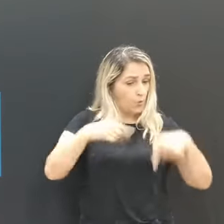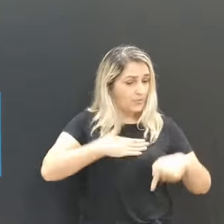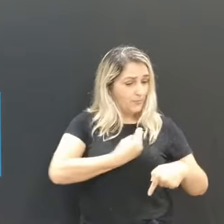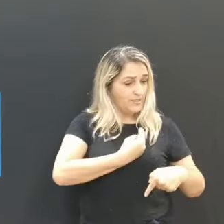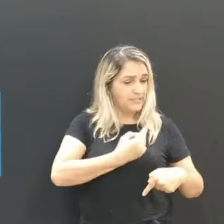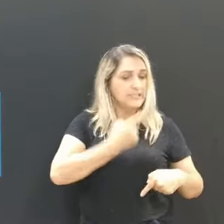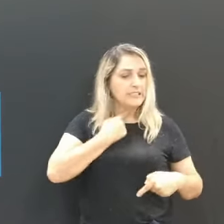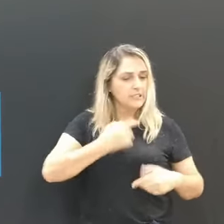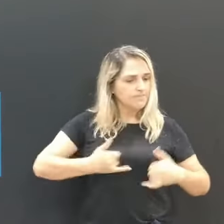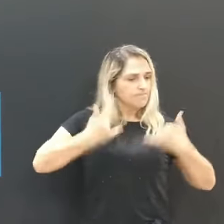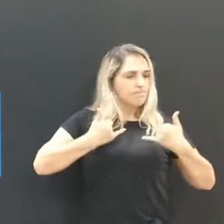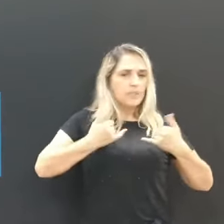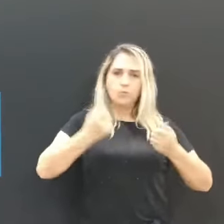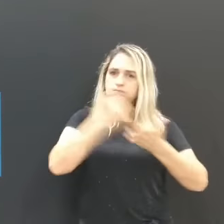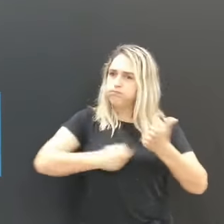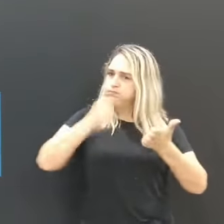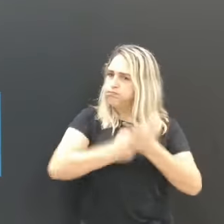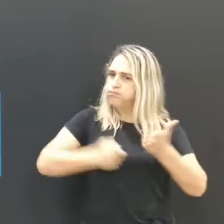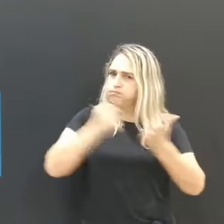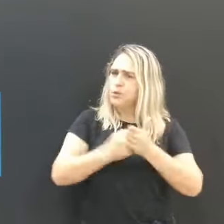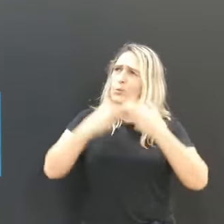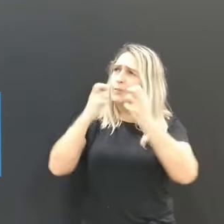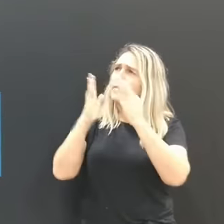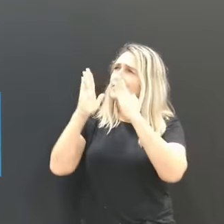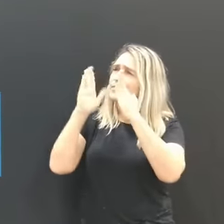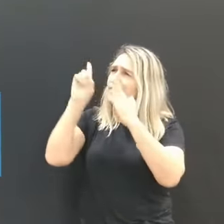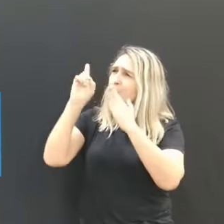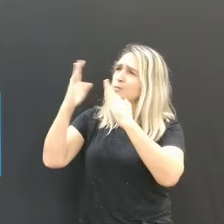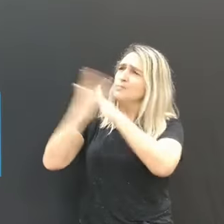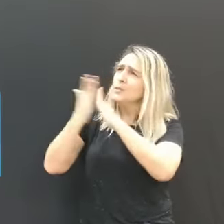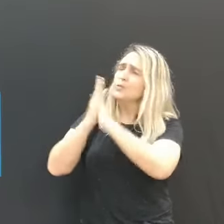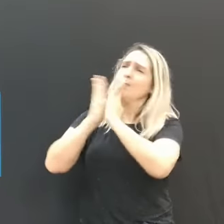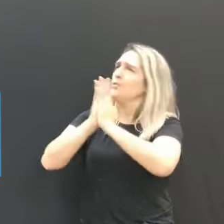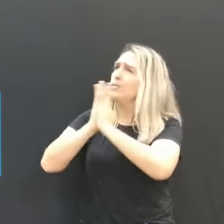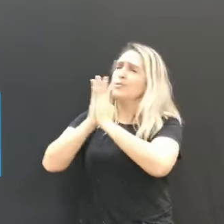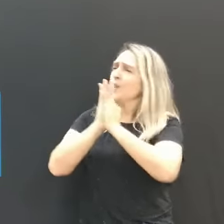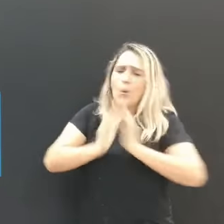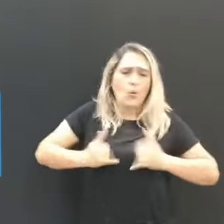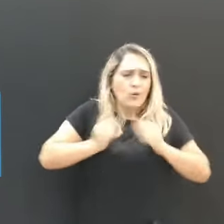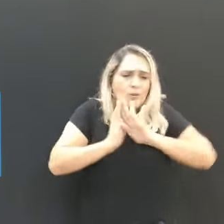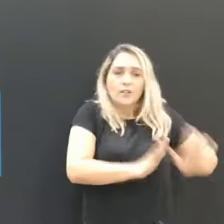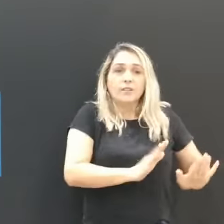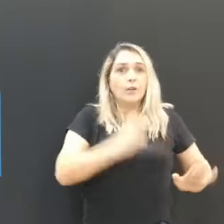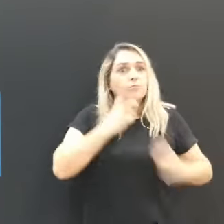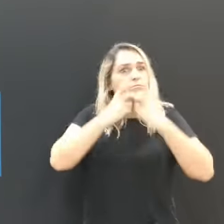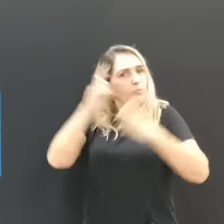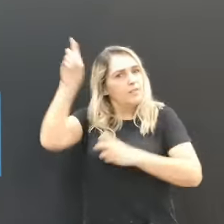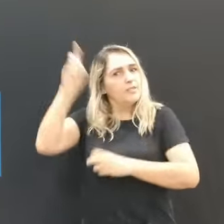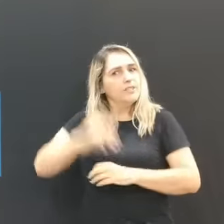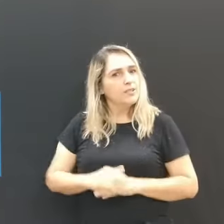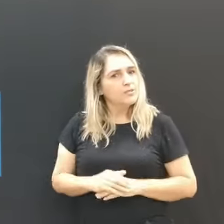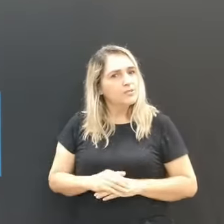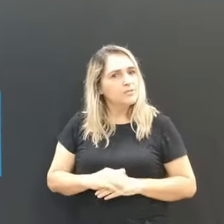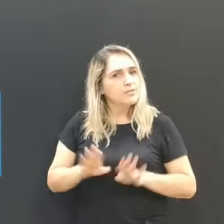pessoa que é orgulhosa, que tem uma vida toda desregrada, vai ser desprezada pelo Senhor.